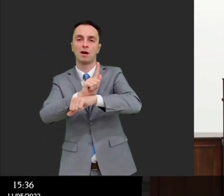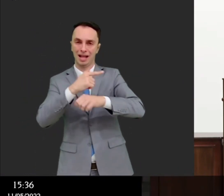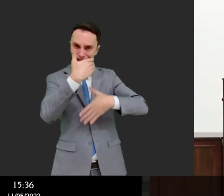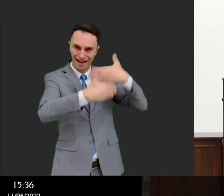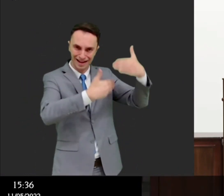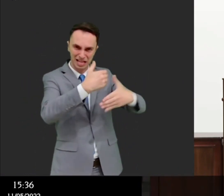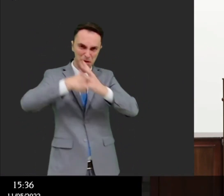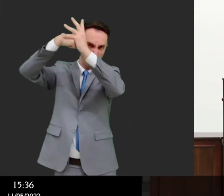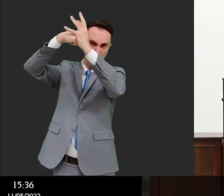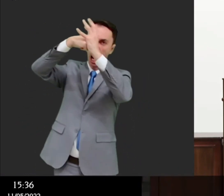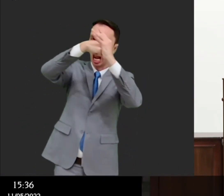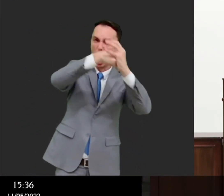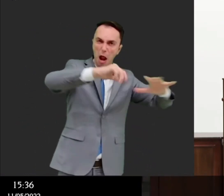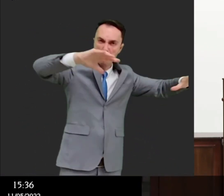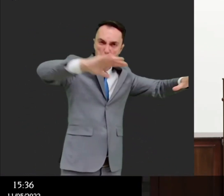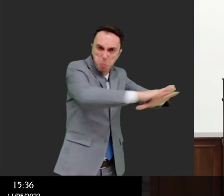Então, meu irmão,